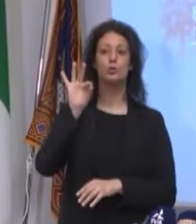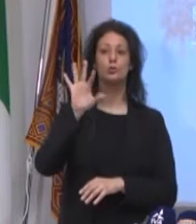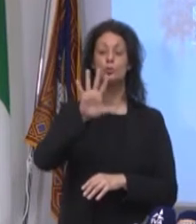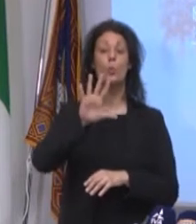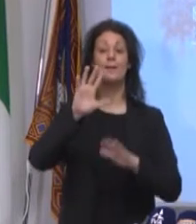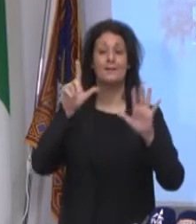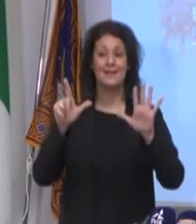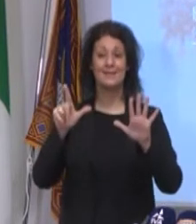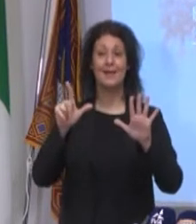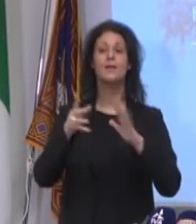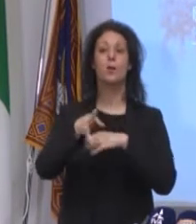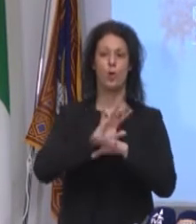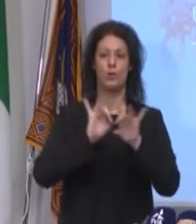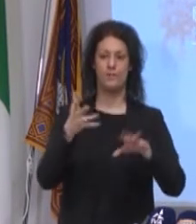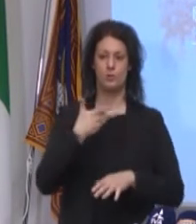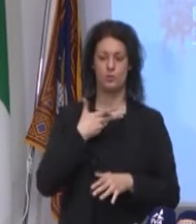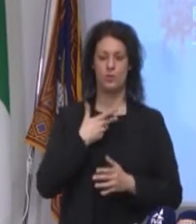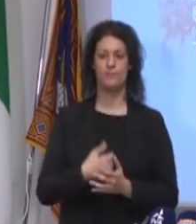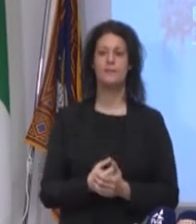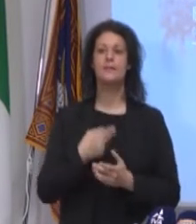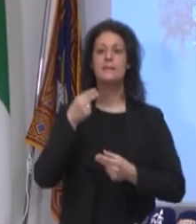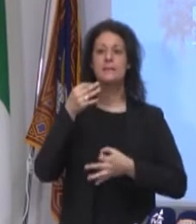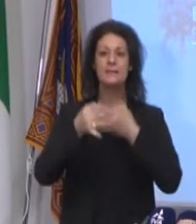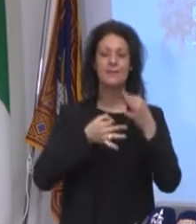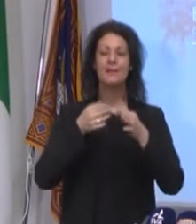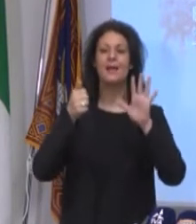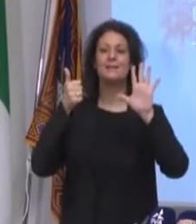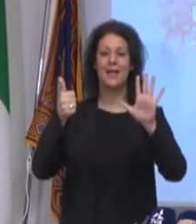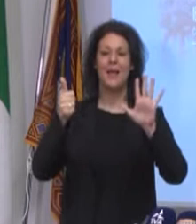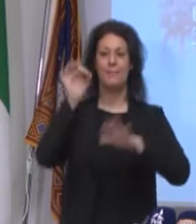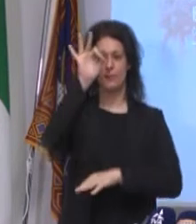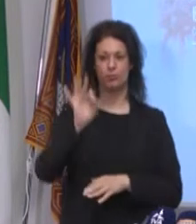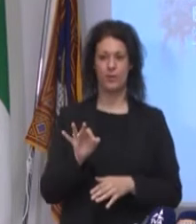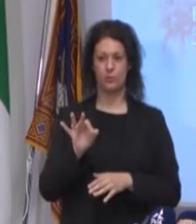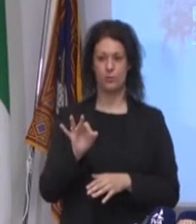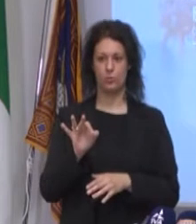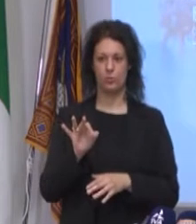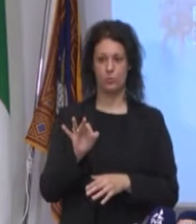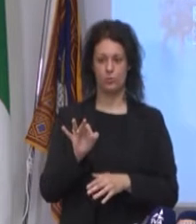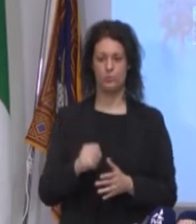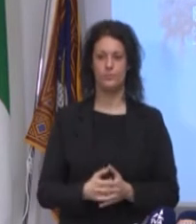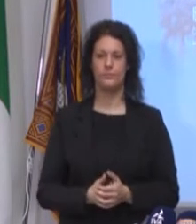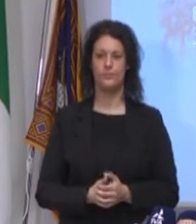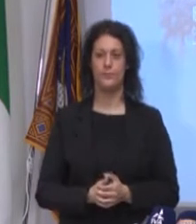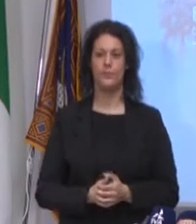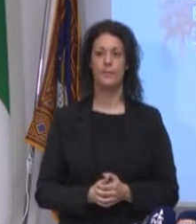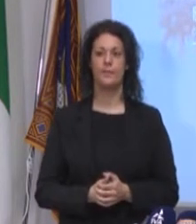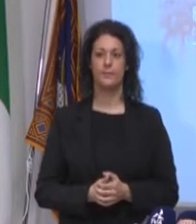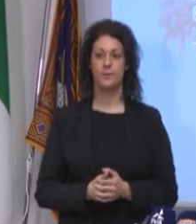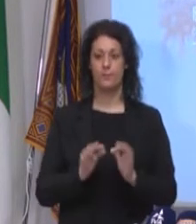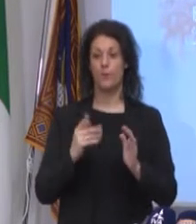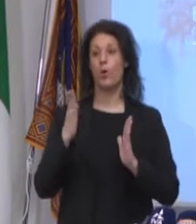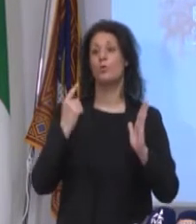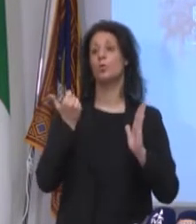1.857 di positivi, quindi pari al 6%. Rispetto appunto ai numeri che oggi